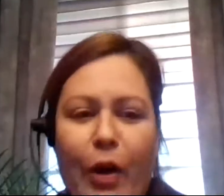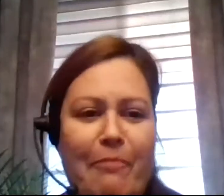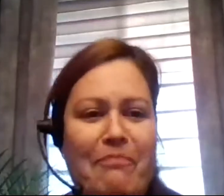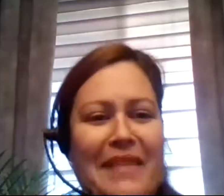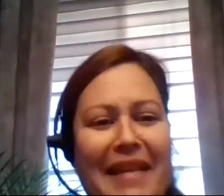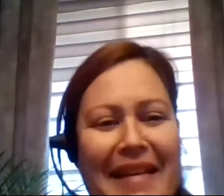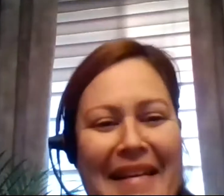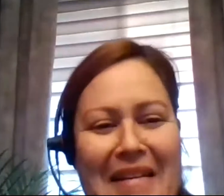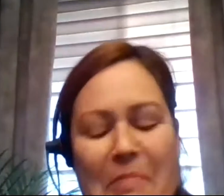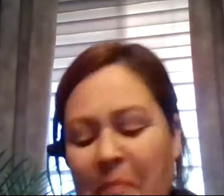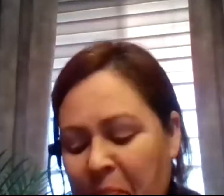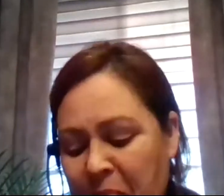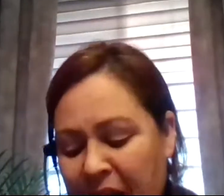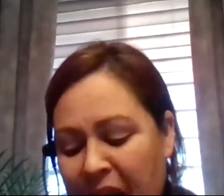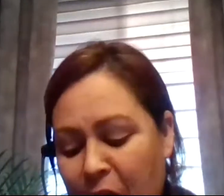Ahora.